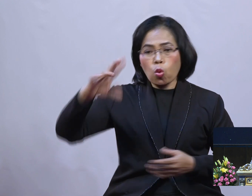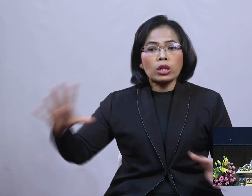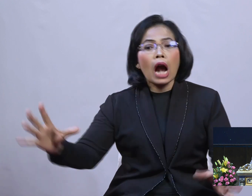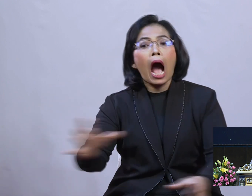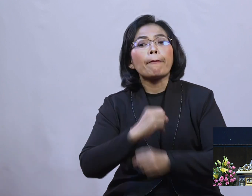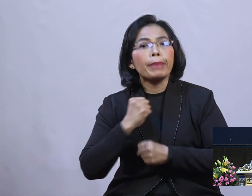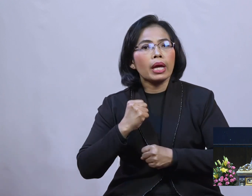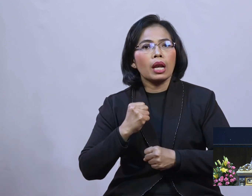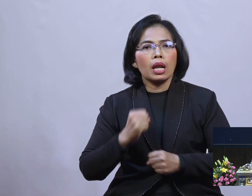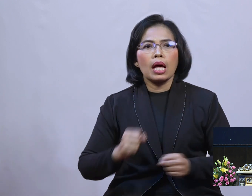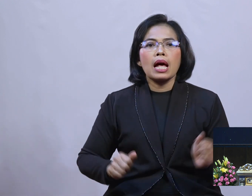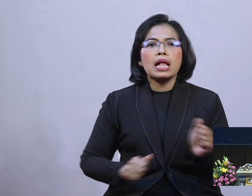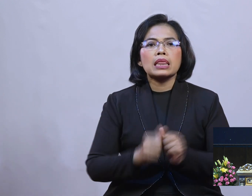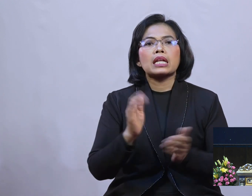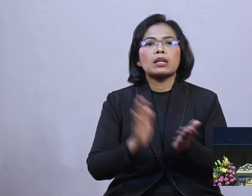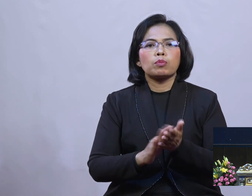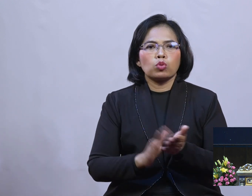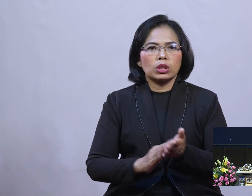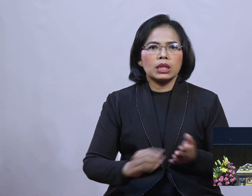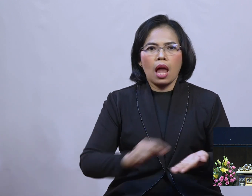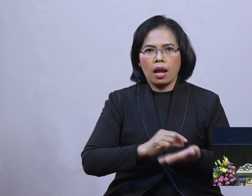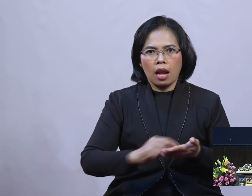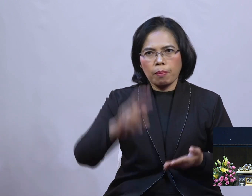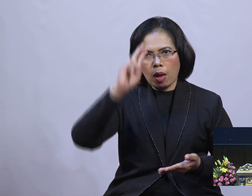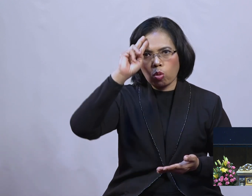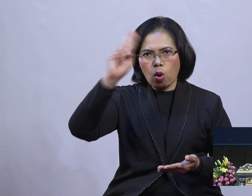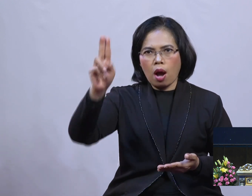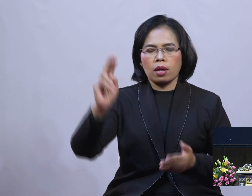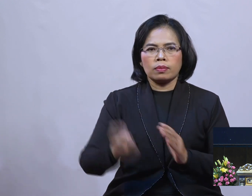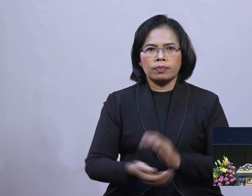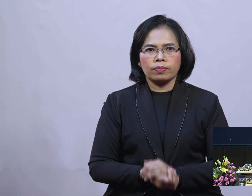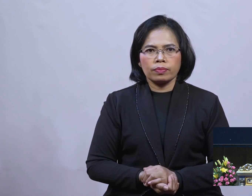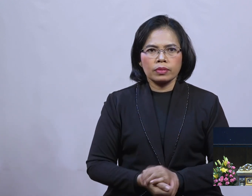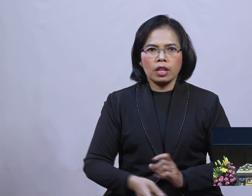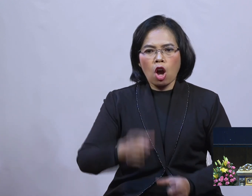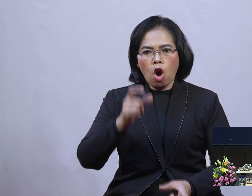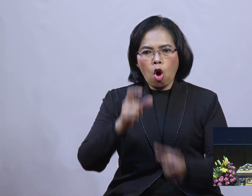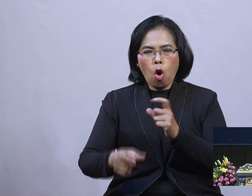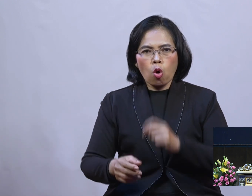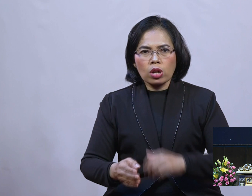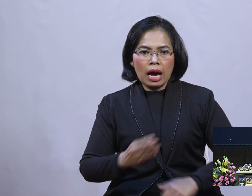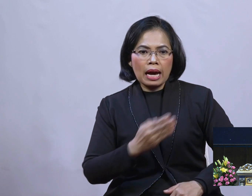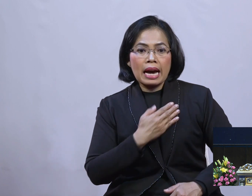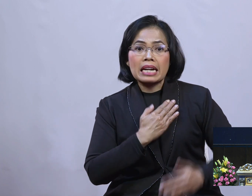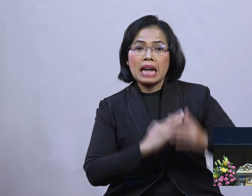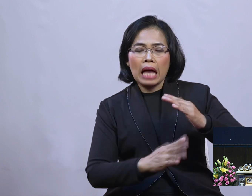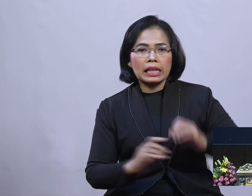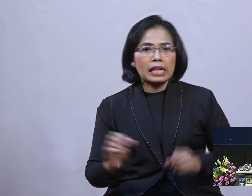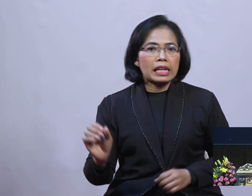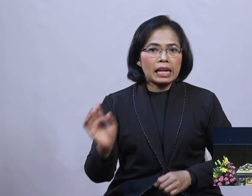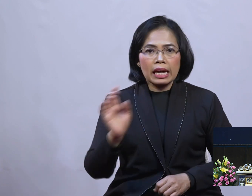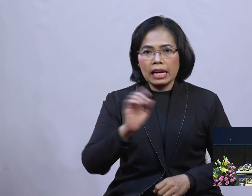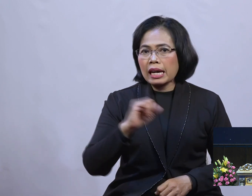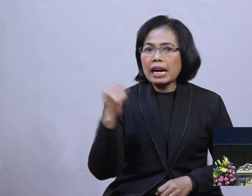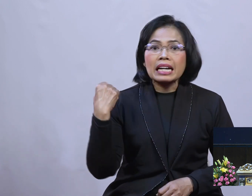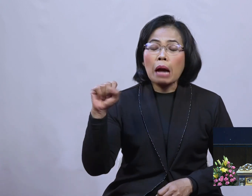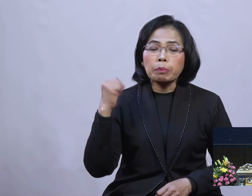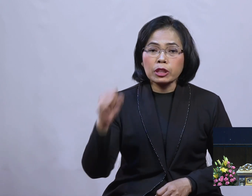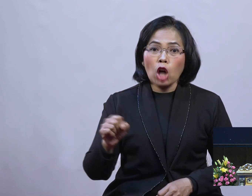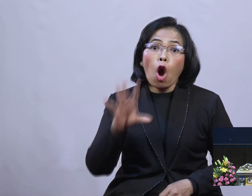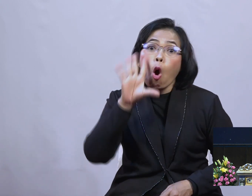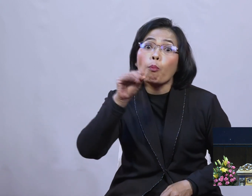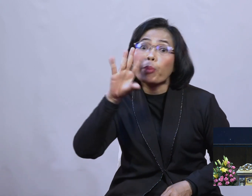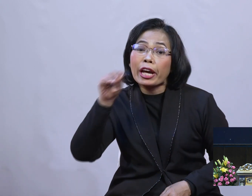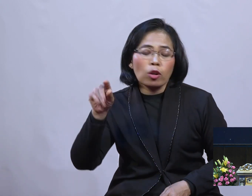mengambil terpujilah nama Tuhan Hai orang rendah hati tidak bisa komplain Hai orang yang